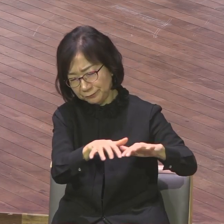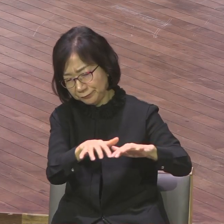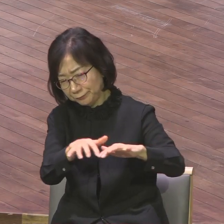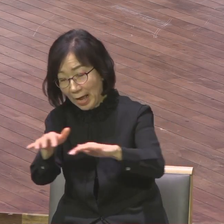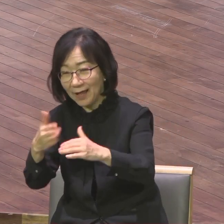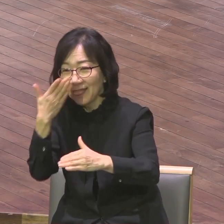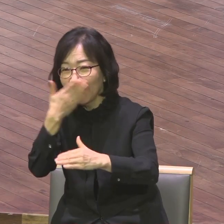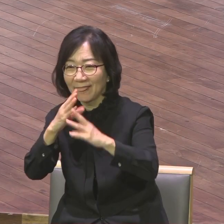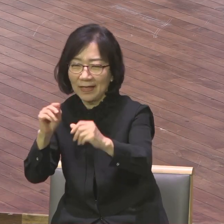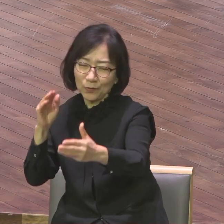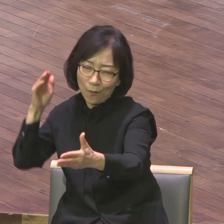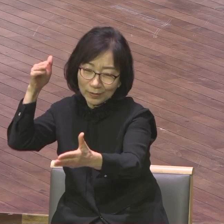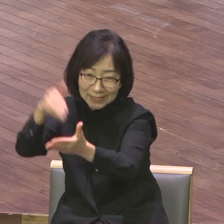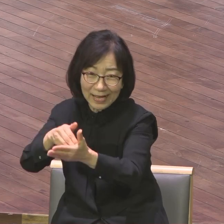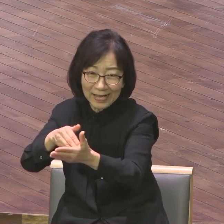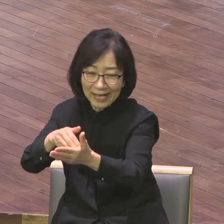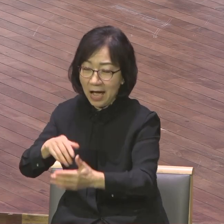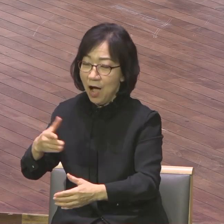선포한 곳이에요.